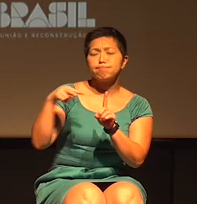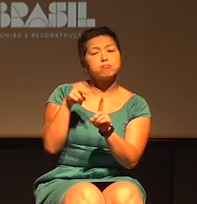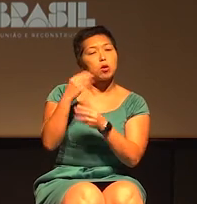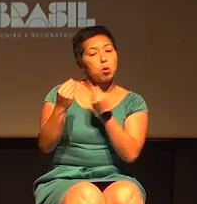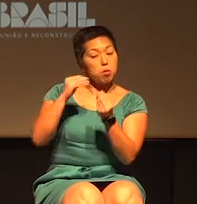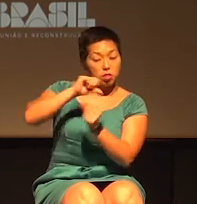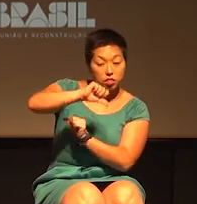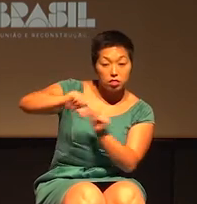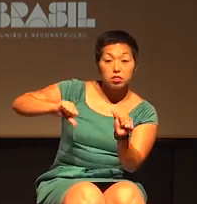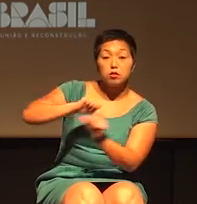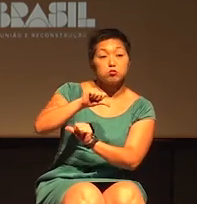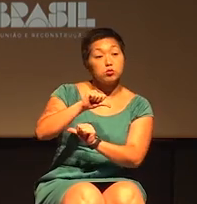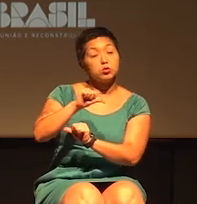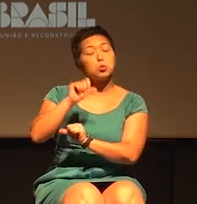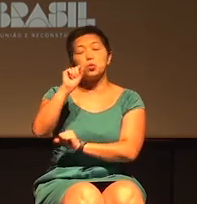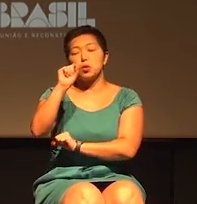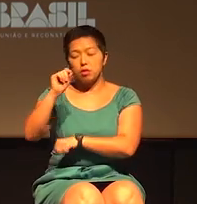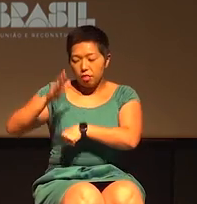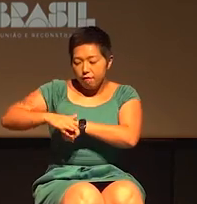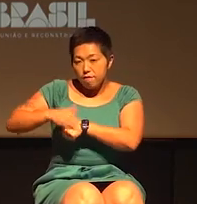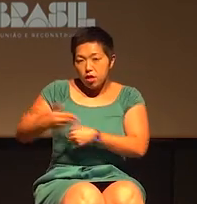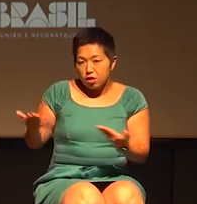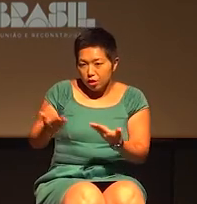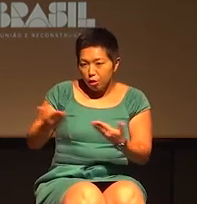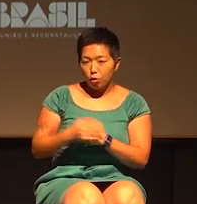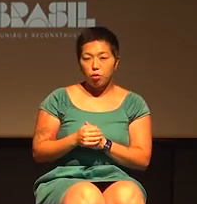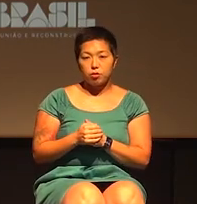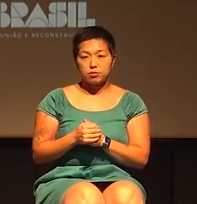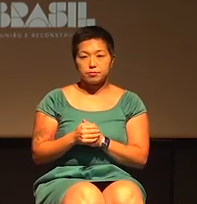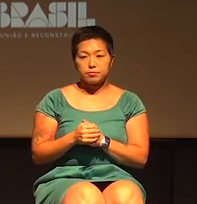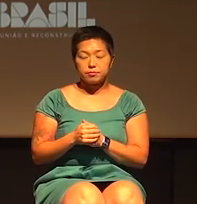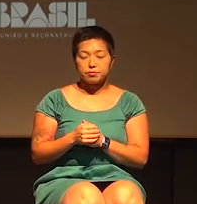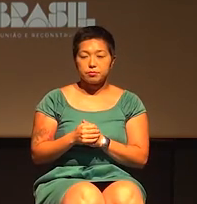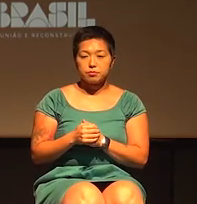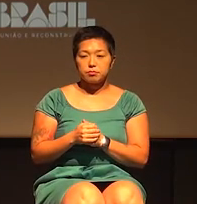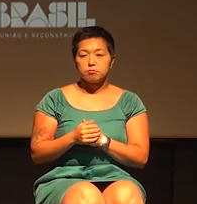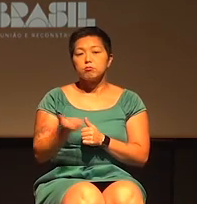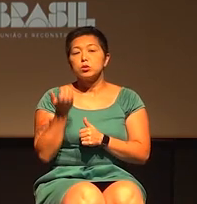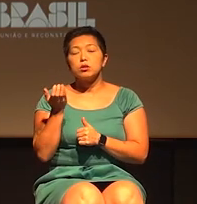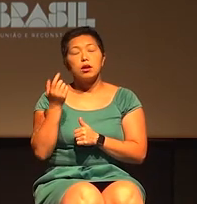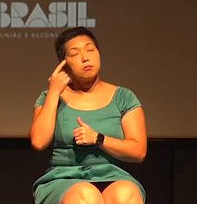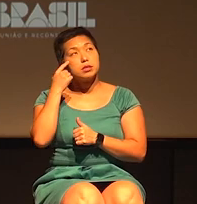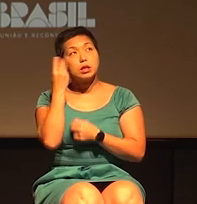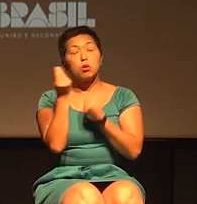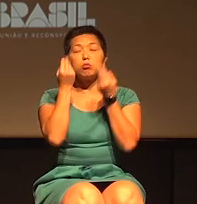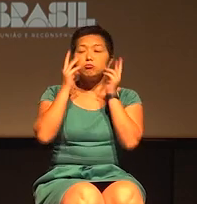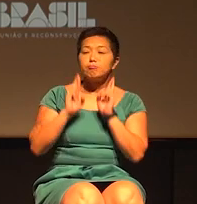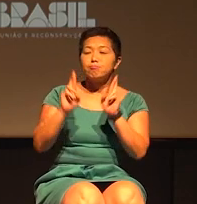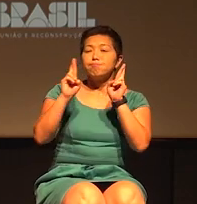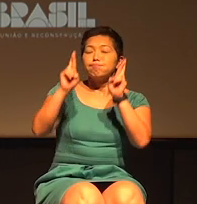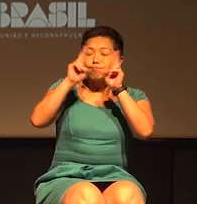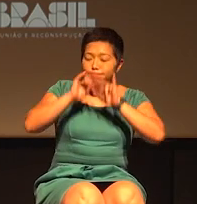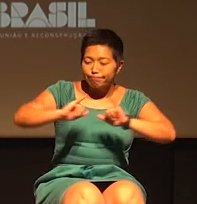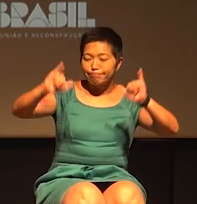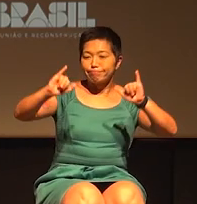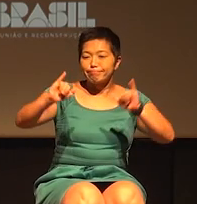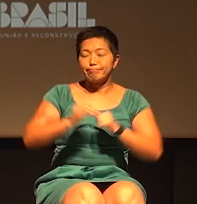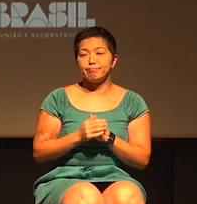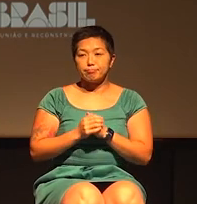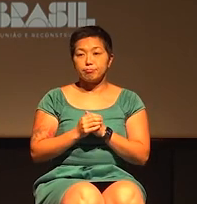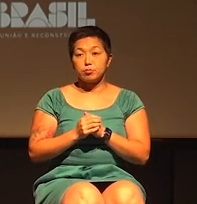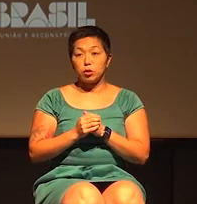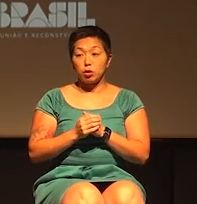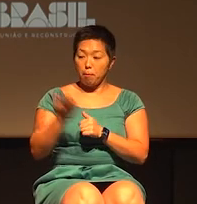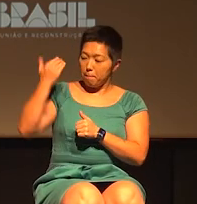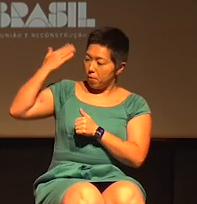que como vocês veam O que vocês estão fazendo né eu queria trazer uma diria uma esperança sar assim né uma o que